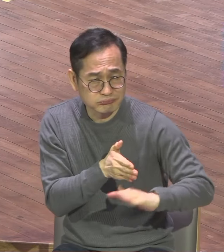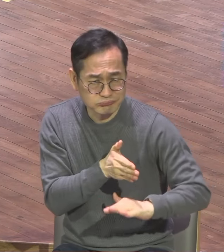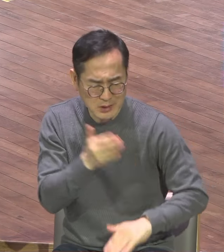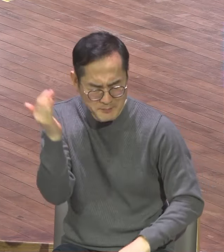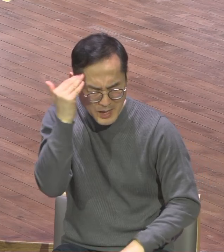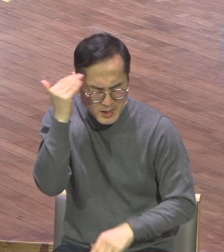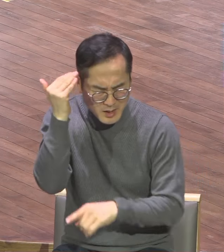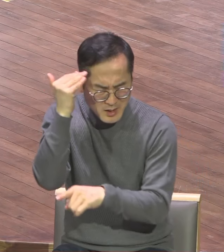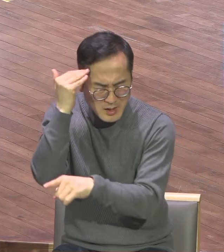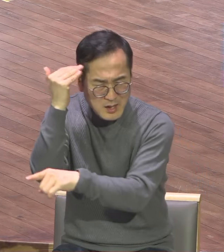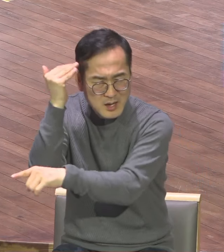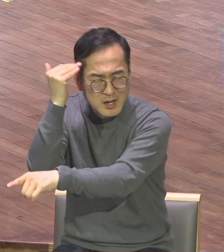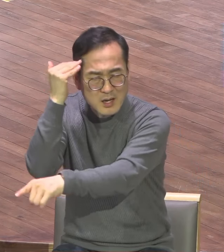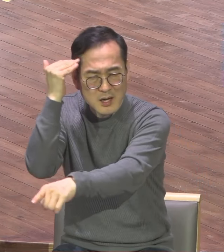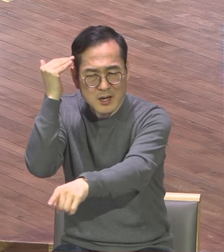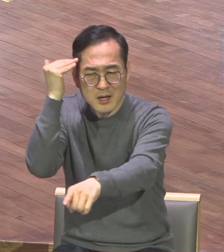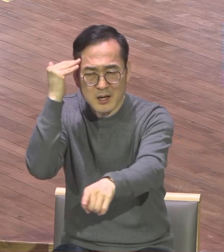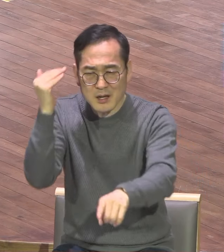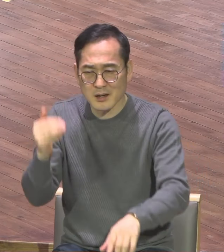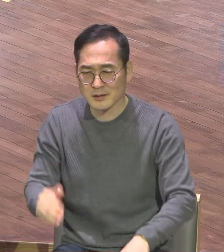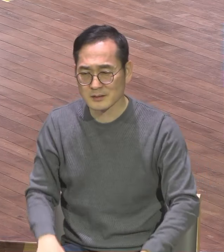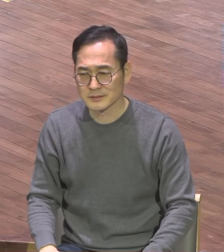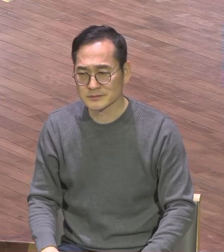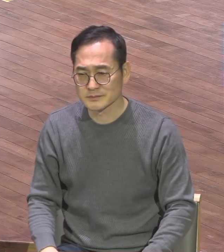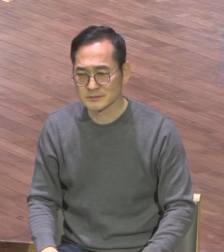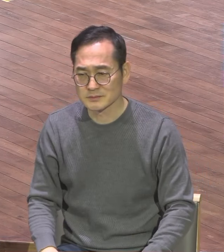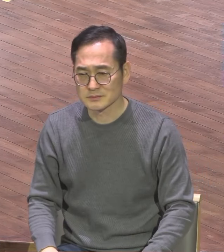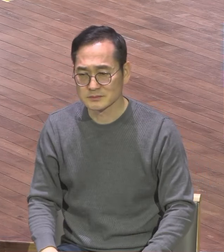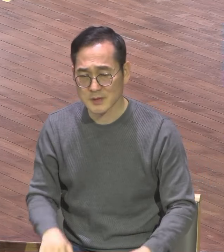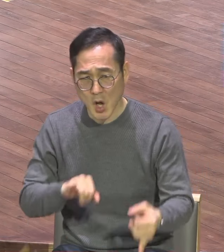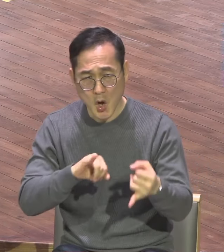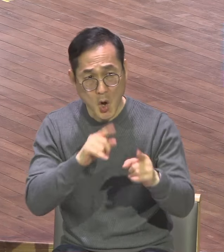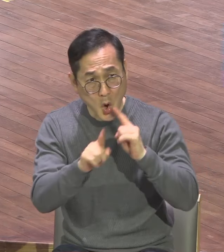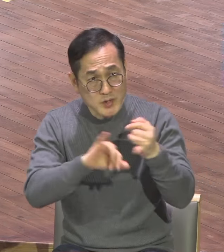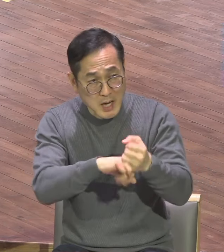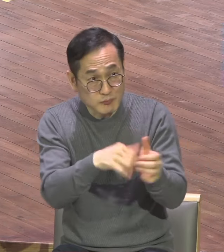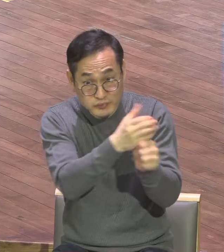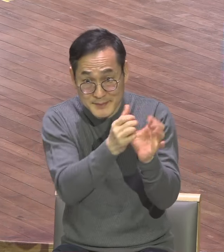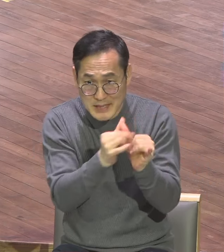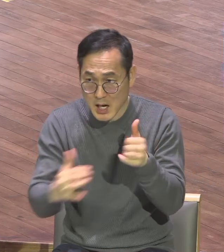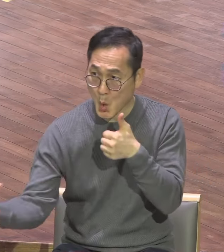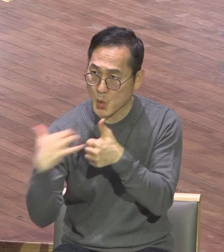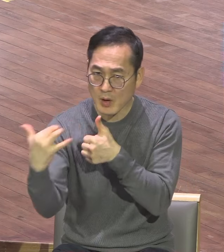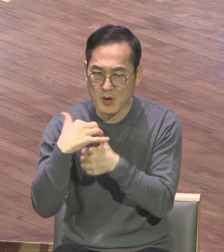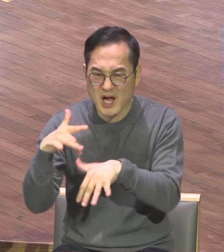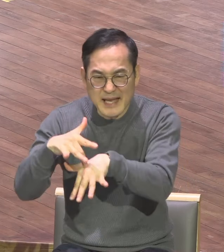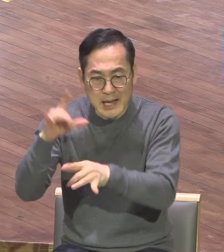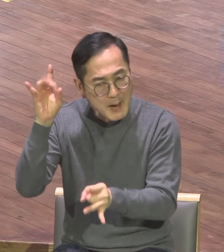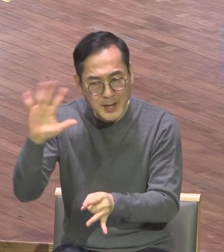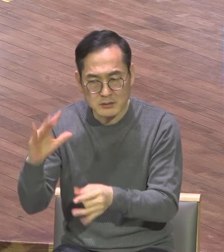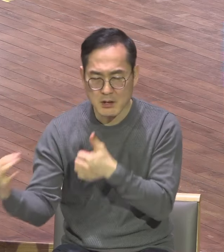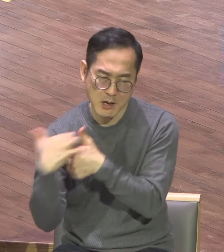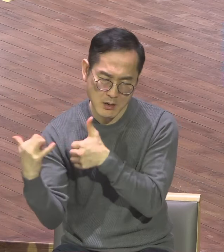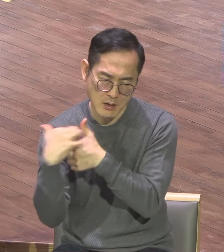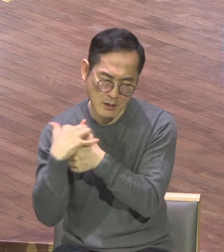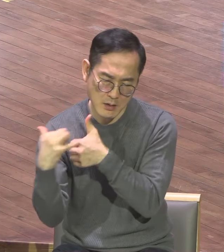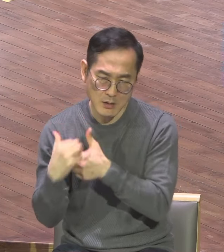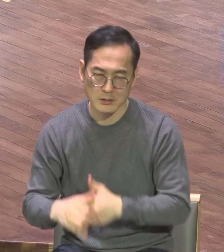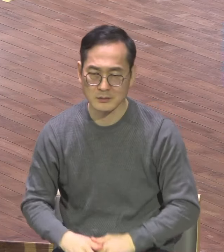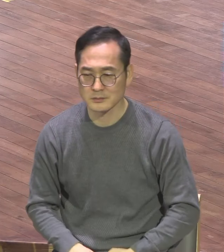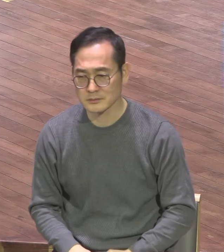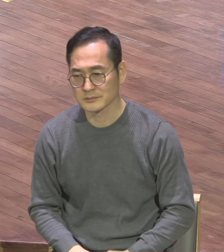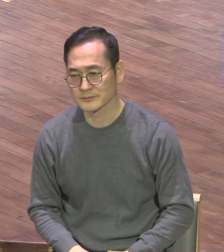잡고 기도하는 사람, 언약 잡고 생활 속에 적용하는 사람, 24 공격합니다. 총공격. 사탄이 누구